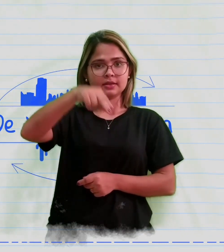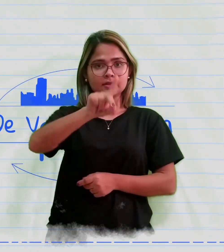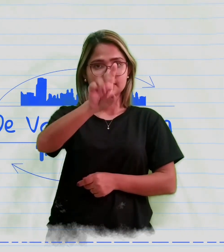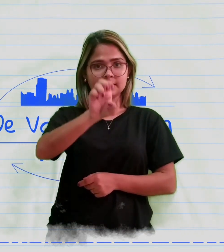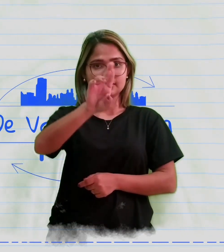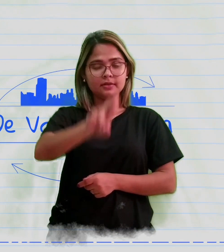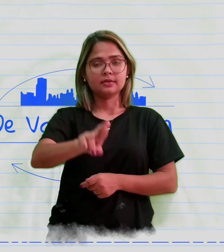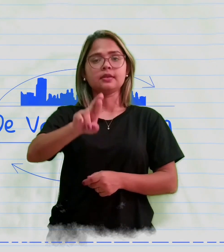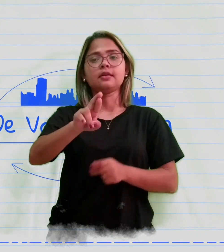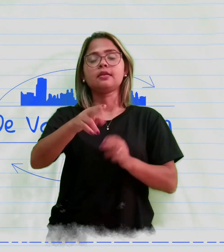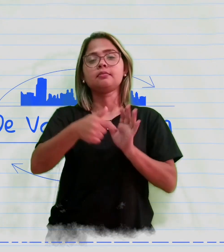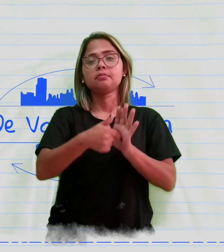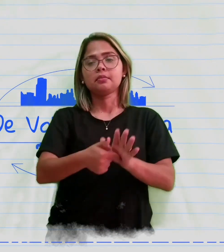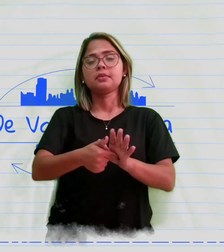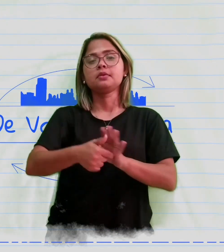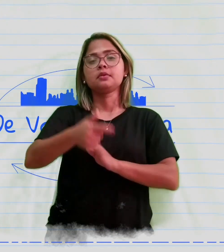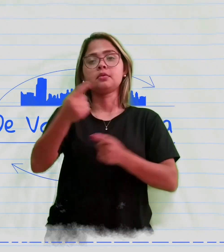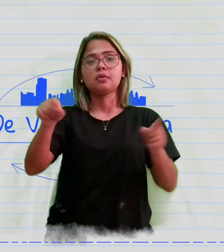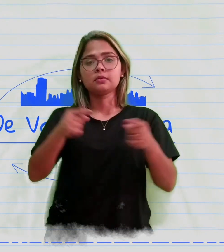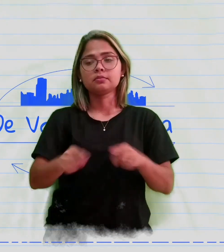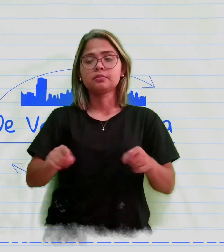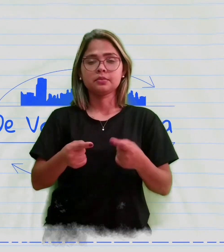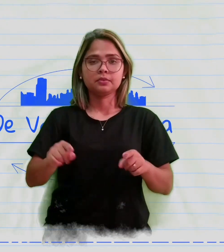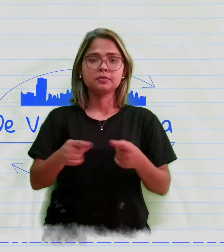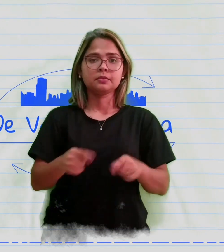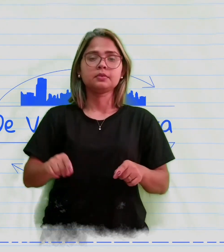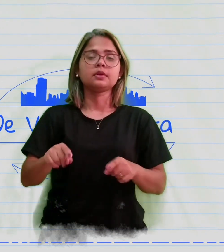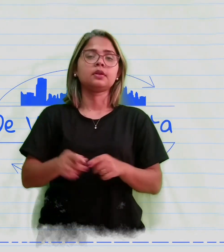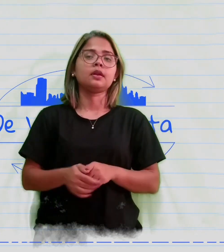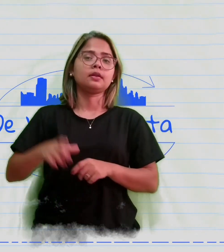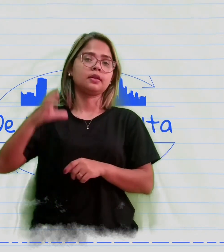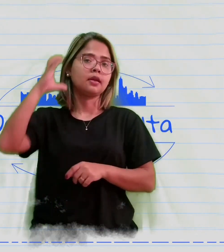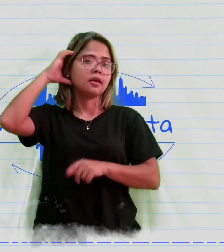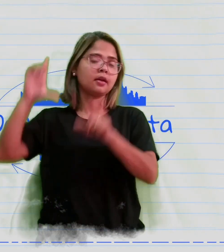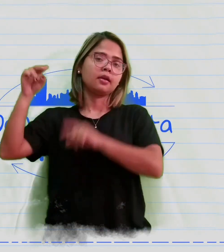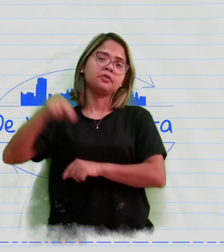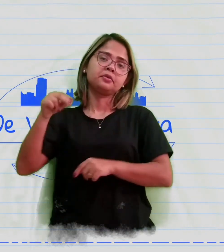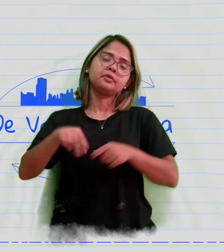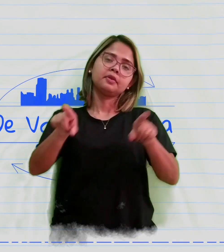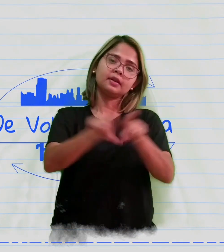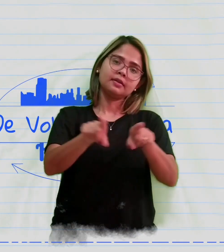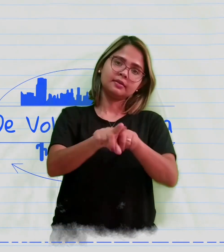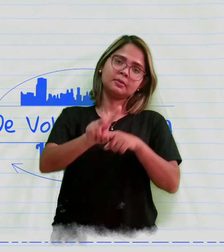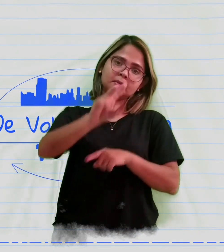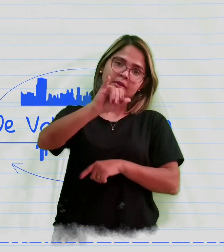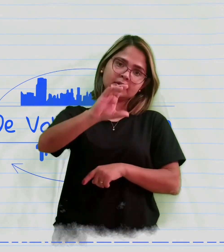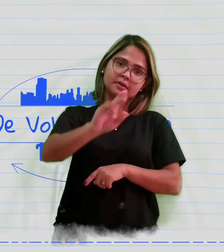dessa musicalidade, e o tema do nosso EP é essa musicalidade da radionovela. E gostaria de chamar Vicky Carvalho, que